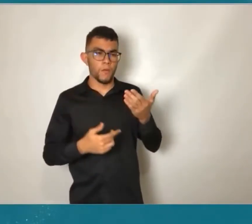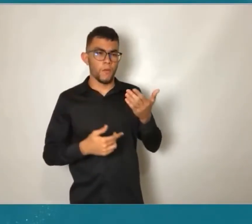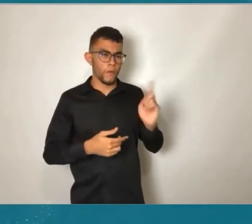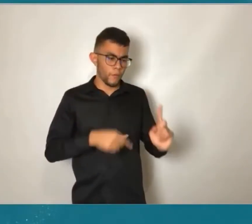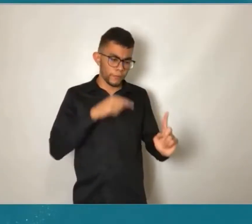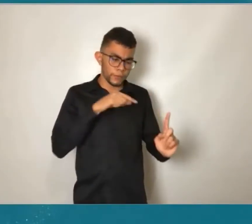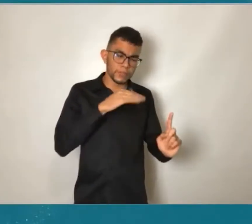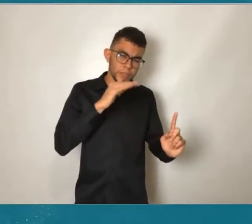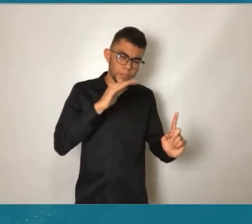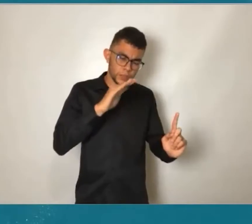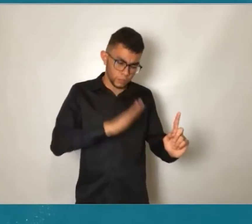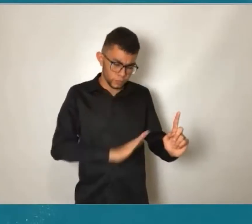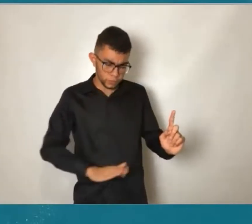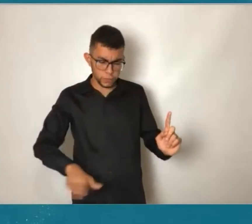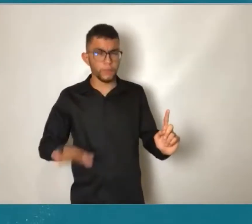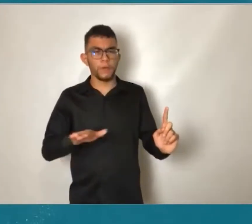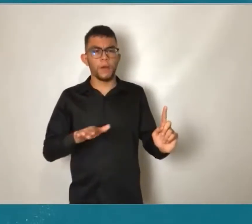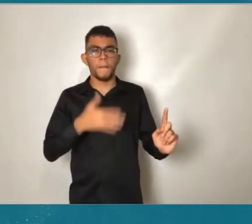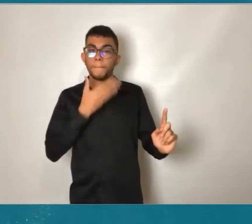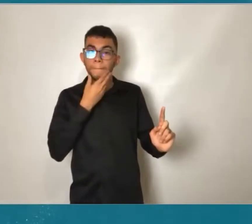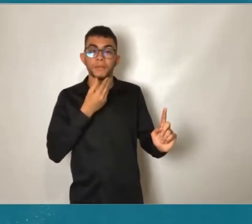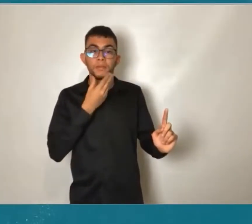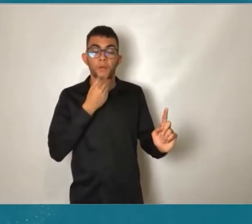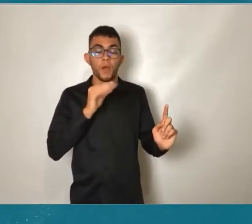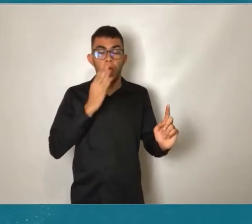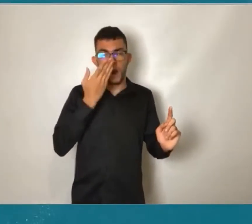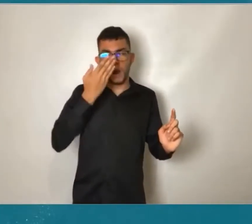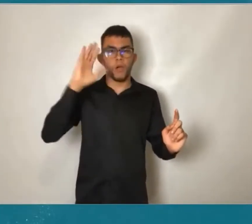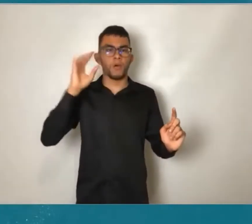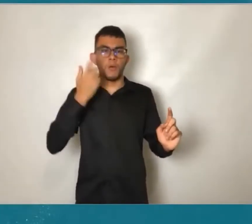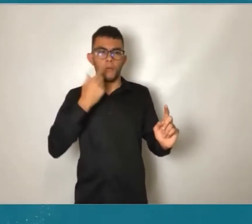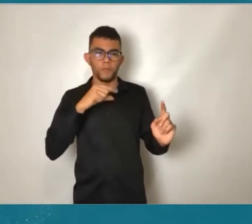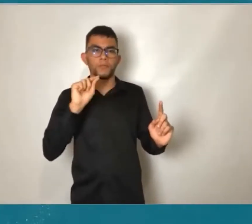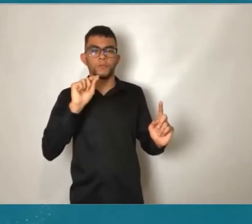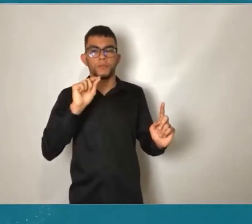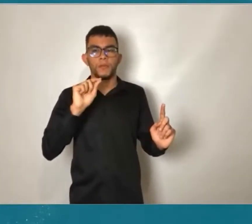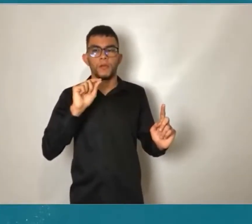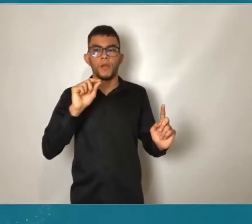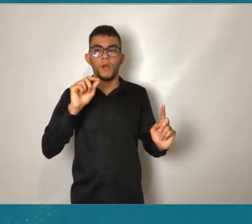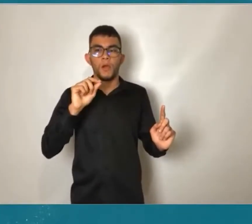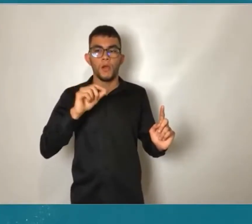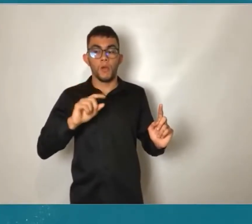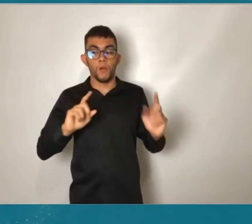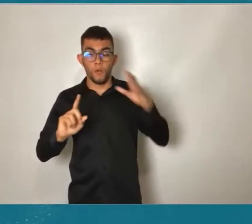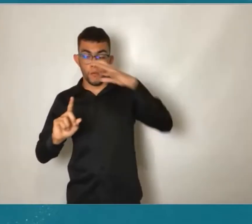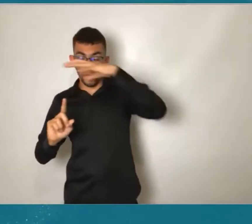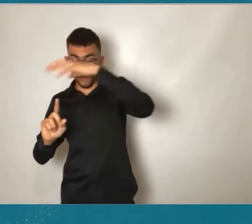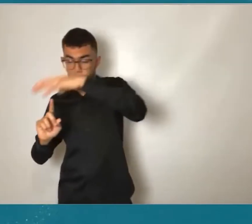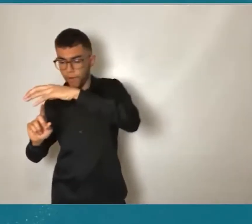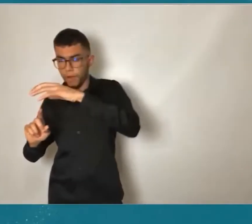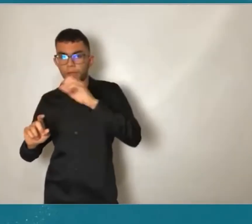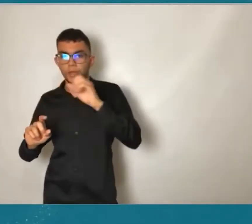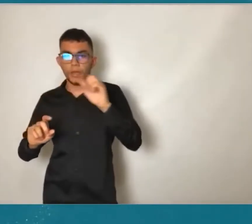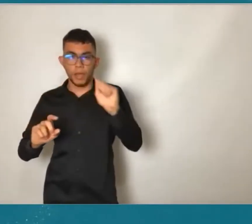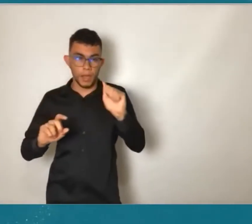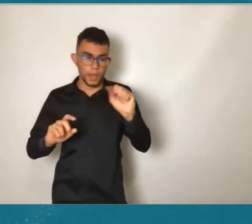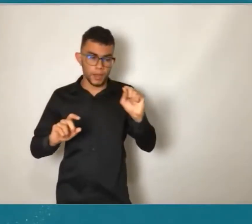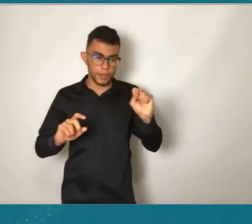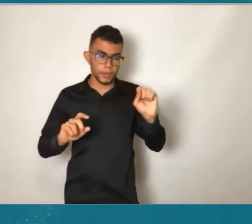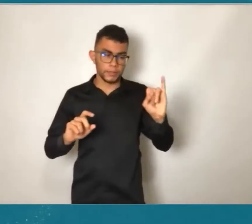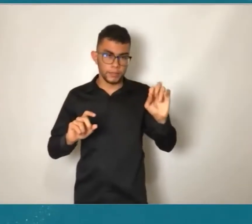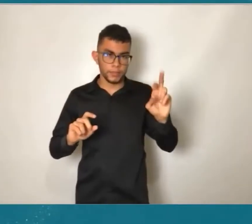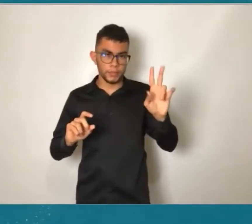do norte, e os dois se juntaram para lutar contra Judá. Olha só. E Acás, que